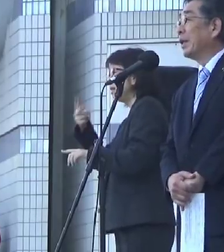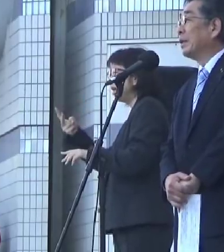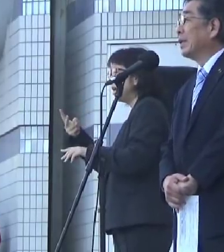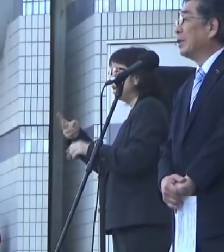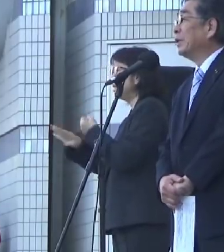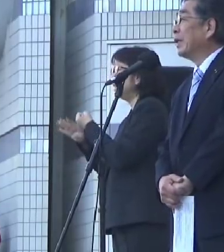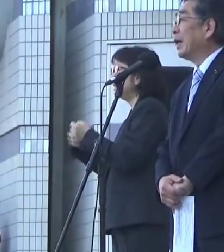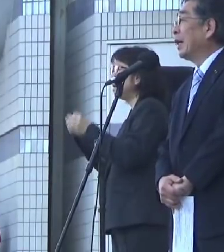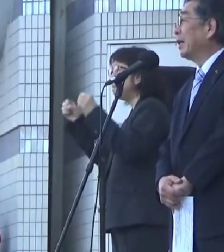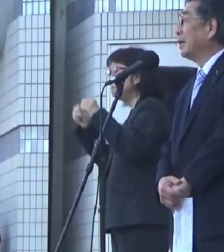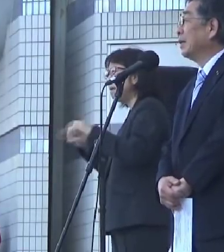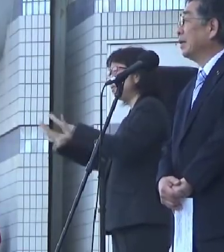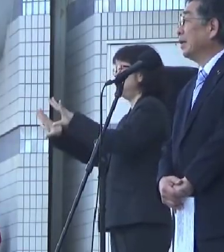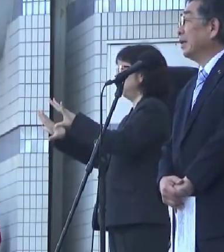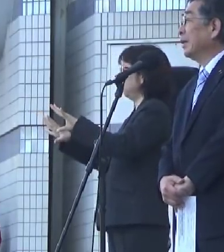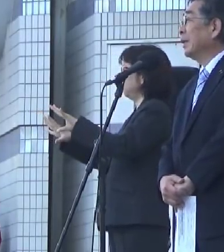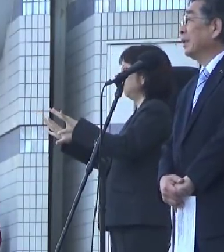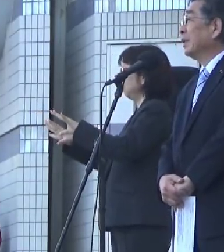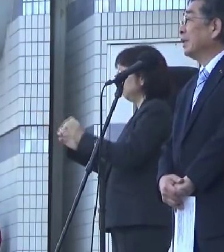っちに向かって風が吹いたら